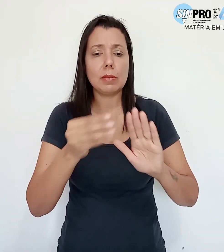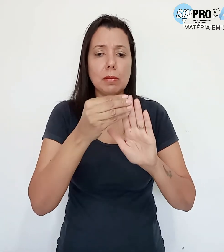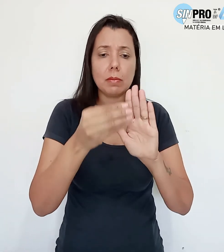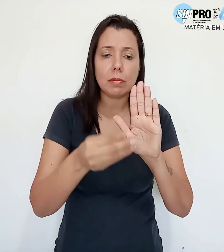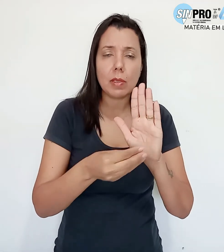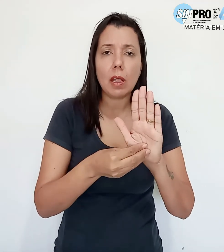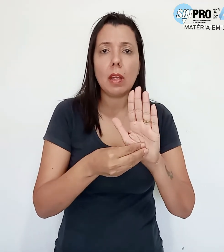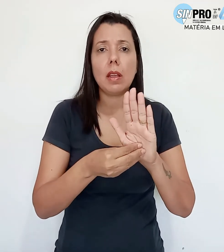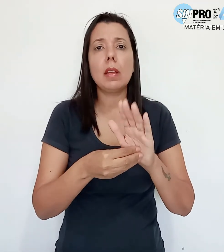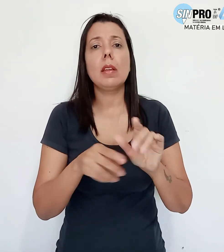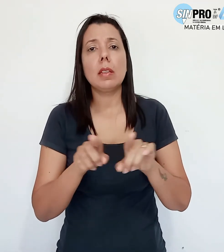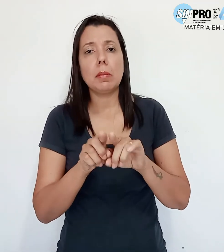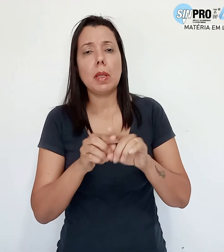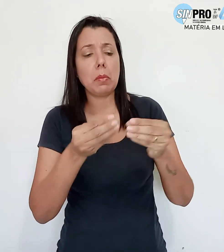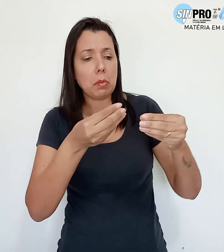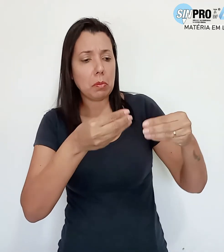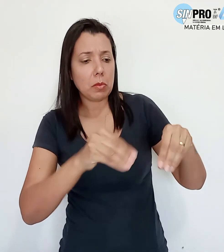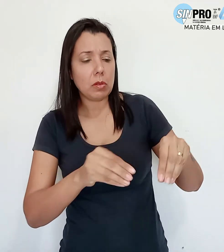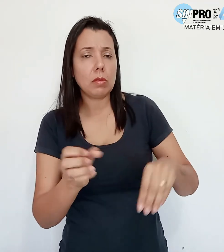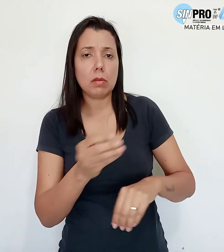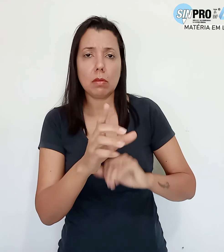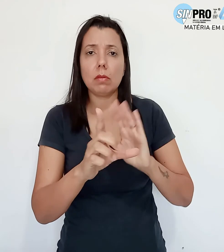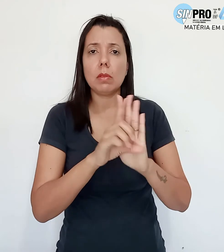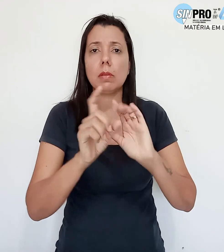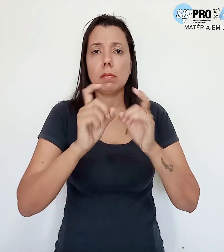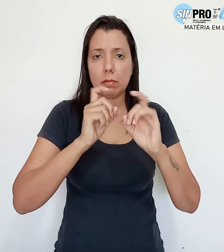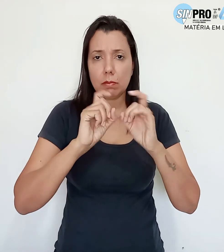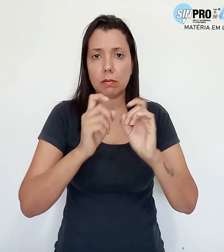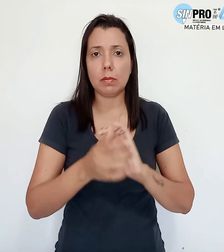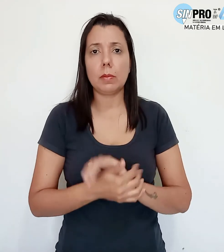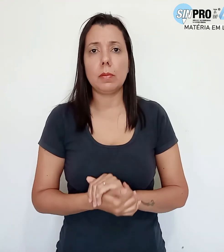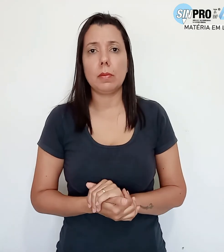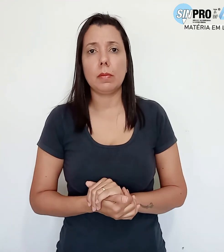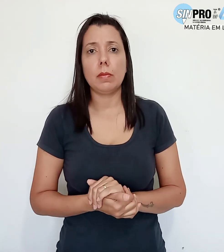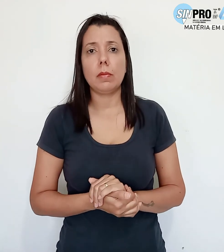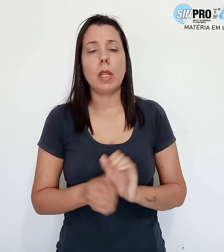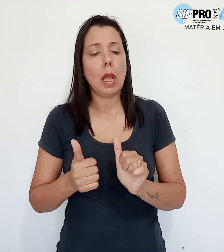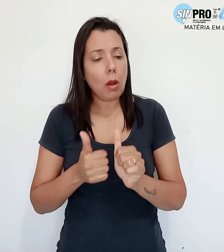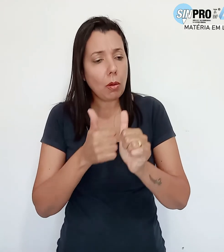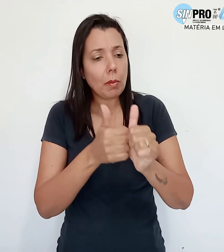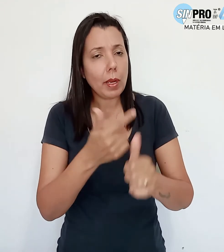áudios sobre os prejuízos da reforma administrativa. Acompanhe.